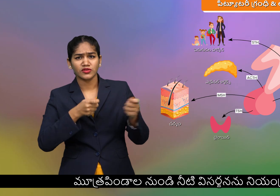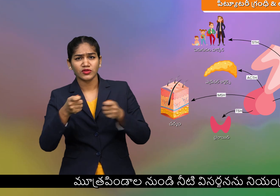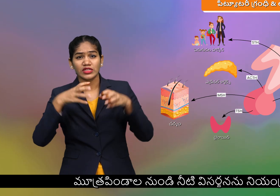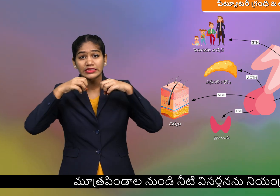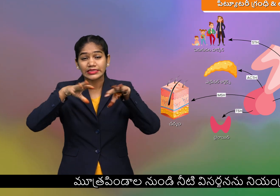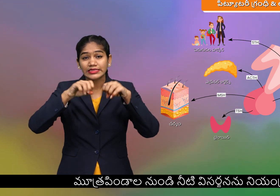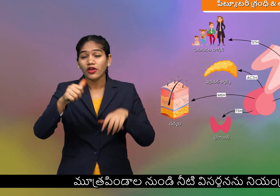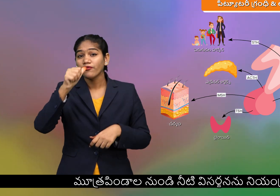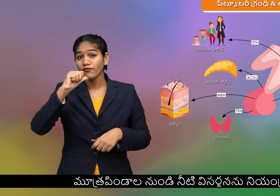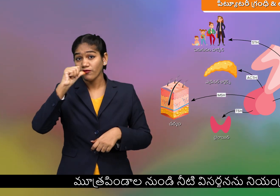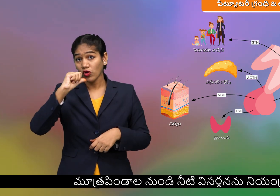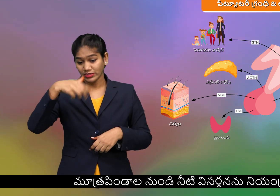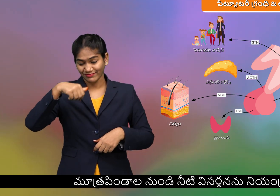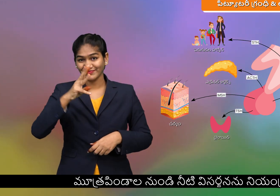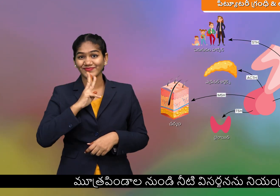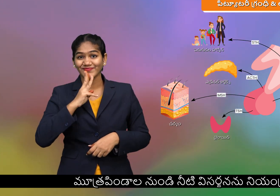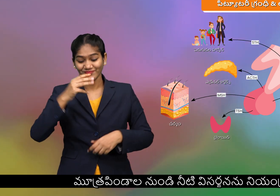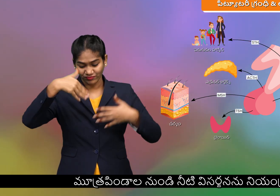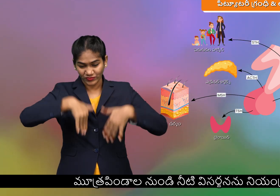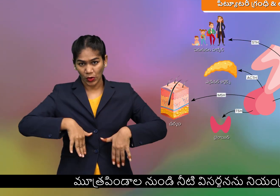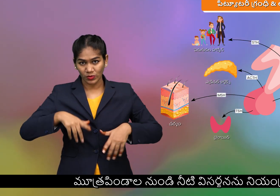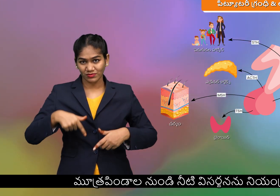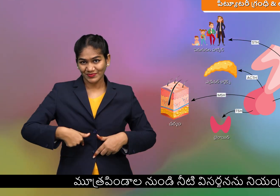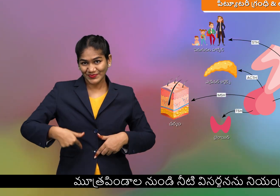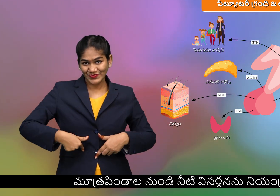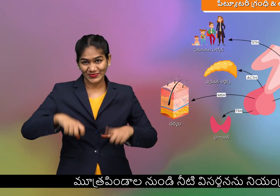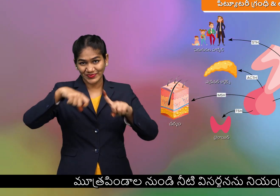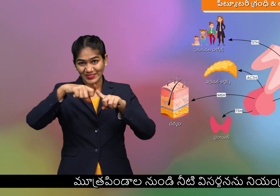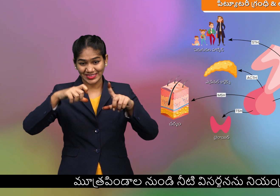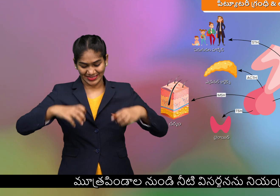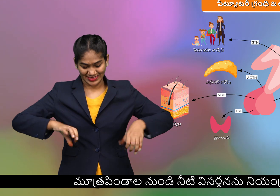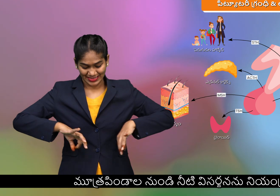మూత్రపిండాల నుండి నీటి విసర్జనను నియంత్రిస్తుంది.